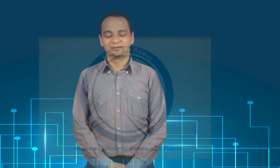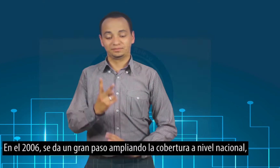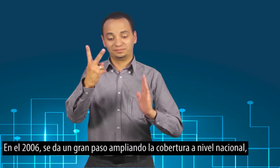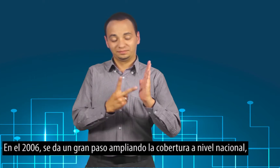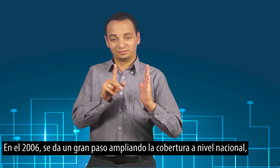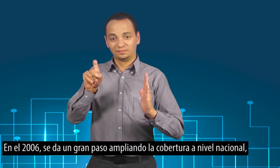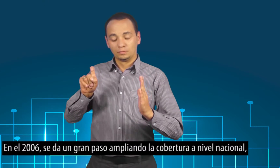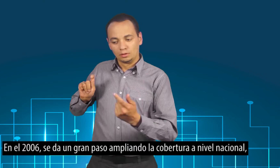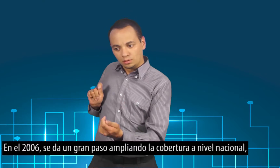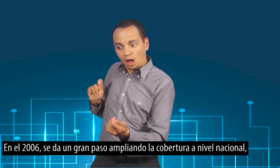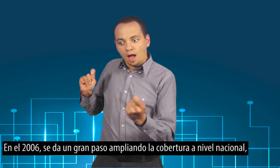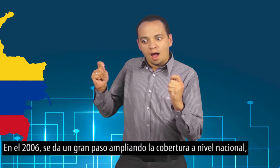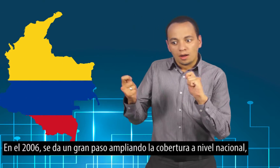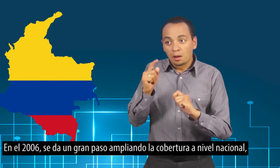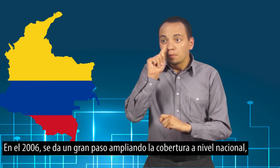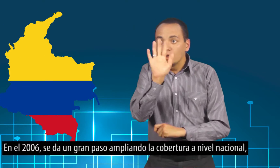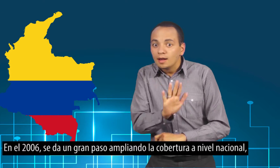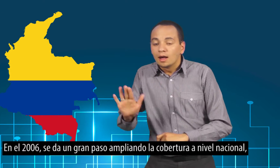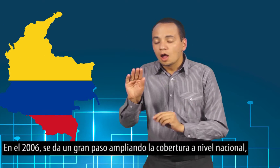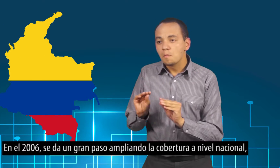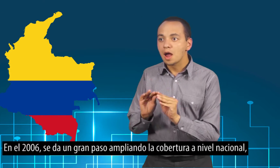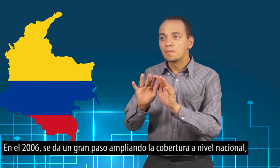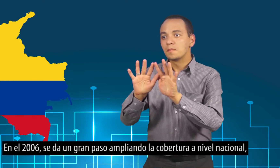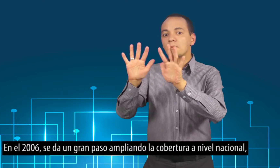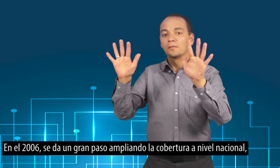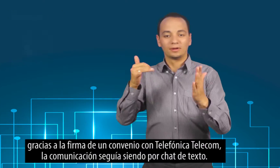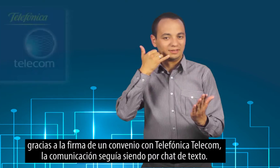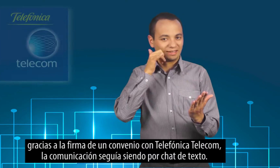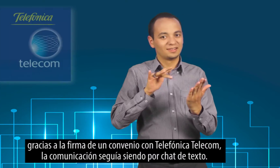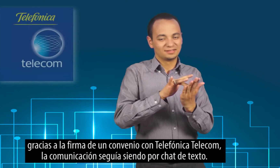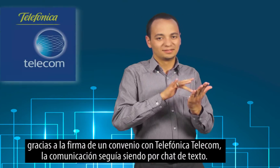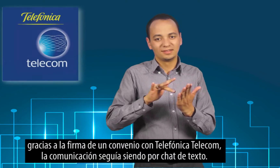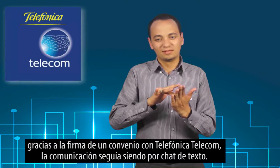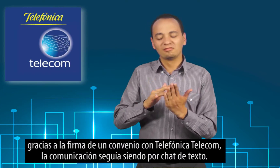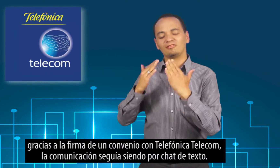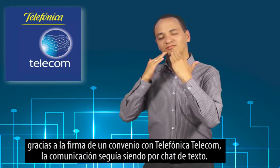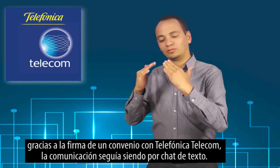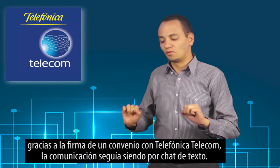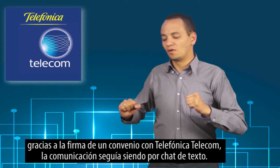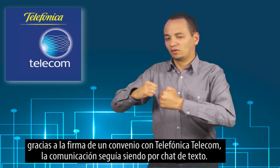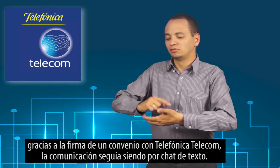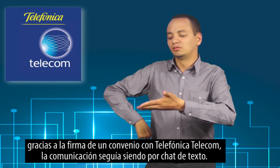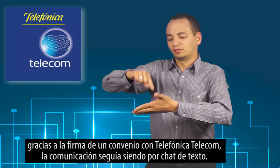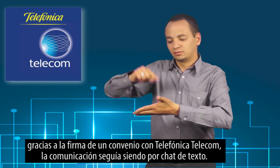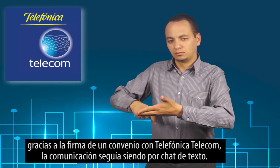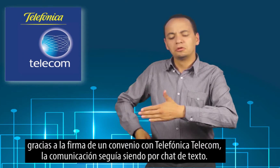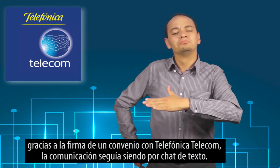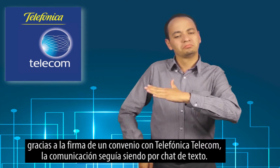En el 2006 se da un gran paso ampliando la cobertura a nivel nacional. Gracias a la firma de un convenio con Telefónica Telecom, la comunicación